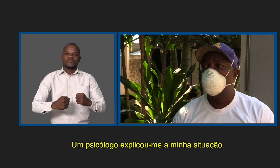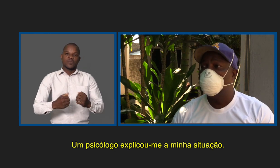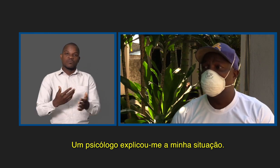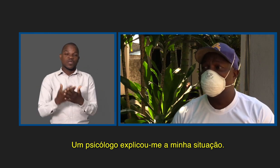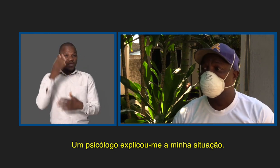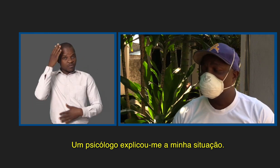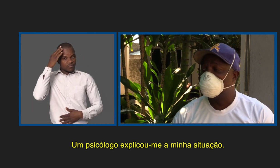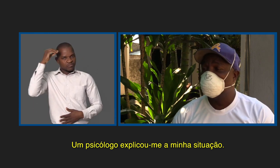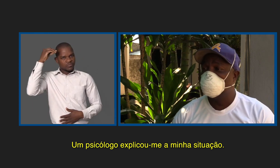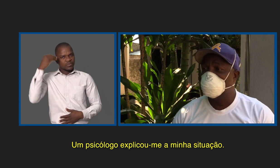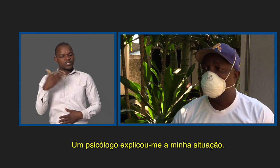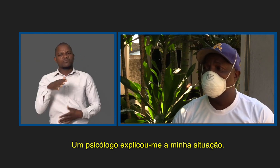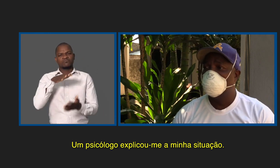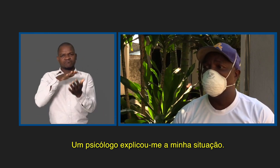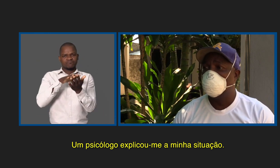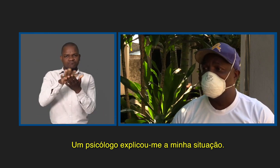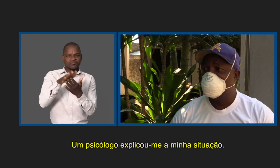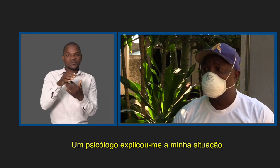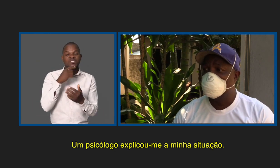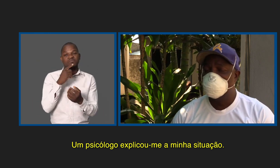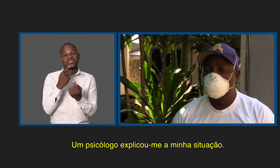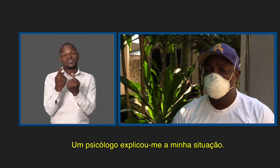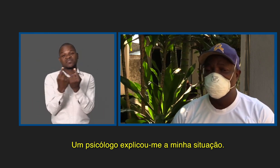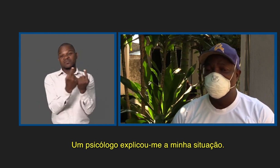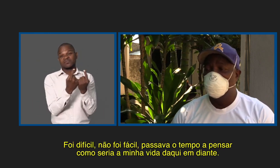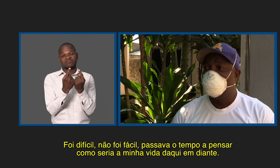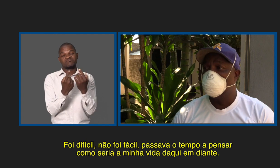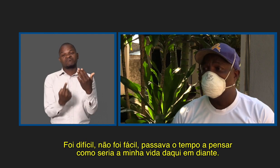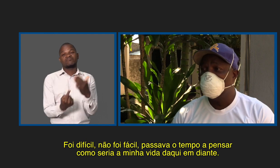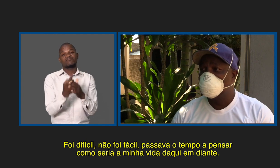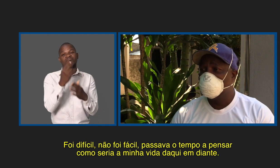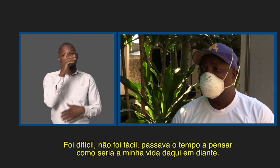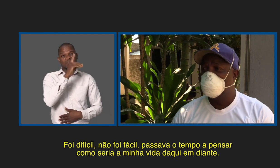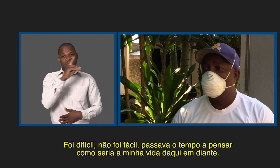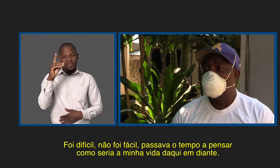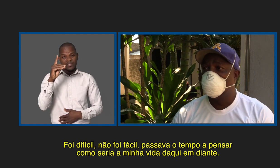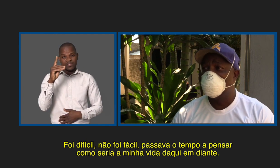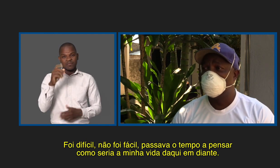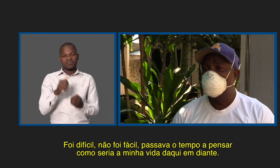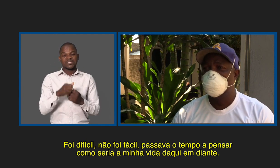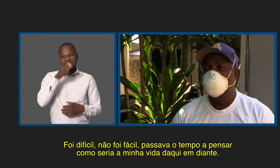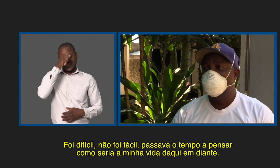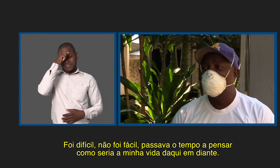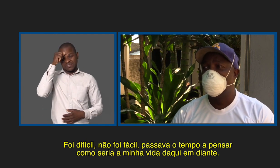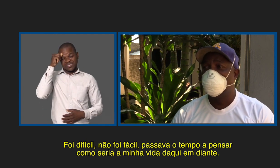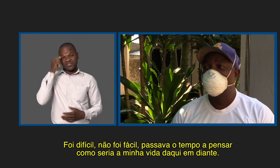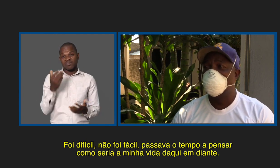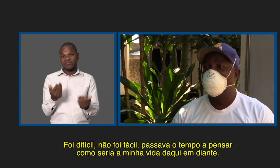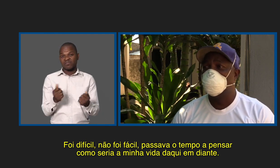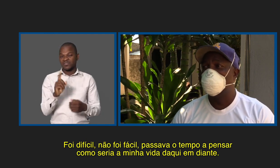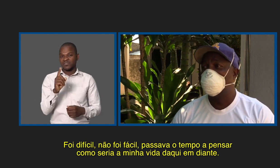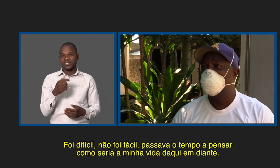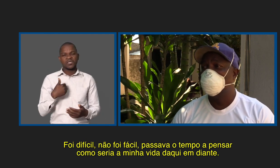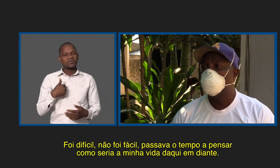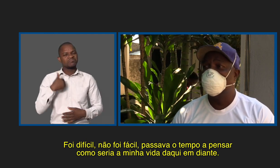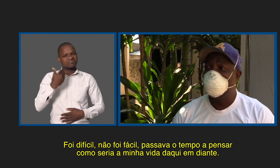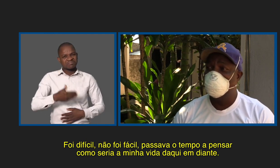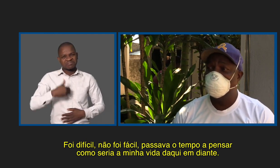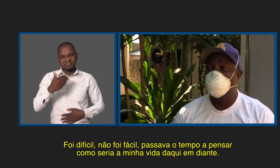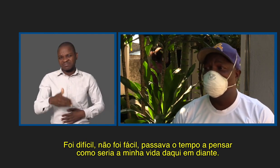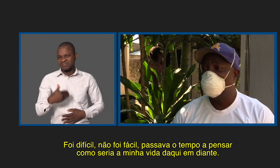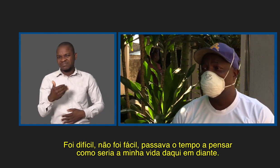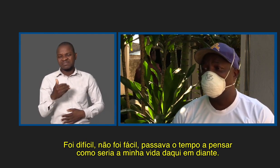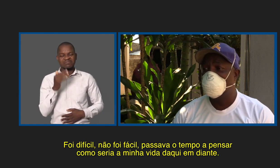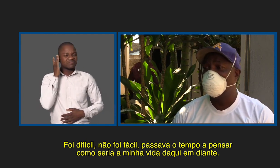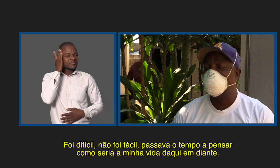a minha situação já era essa. Foi difícil, não foi fácil. Aquilo era só pensar de